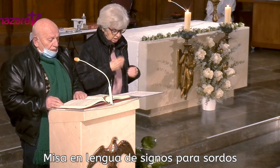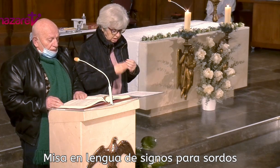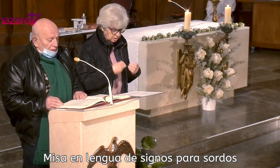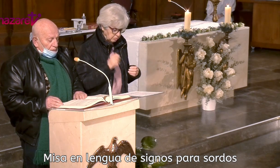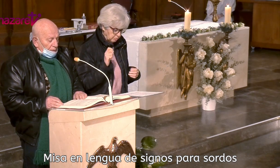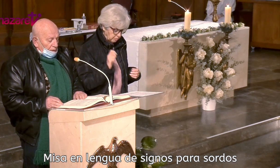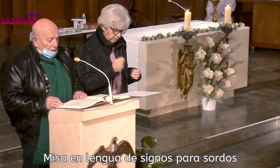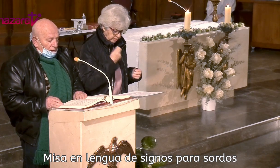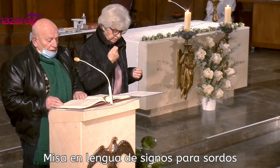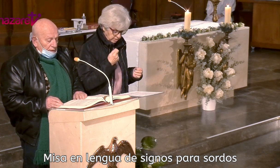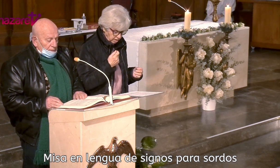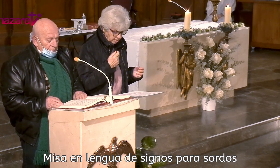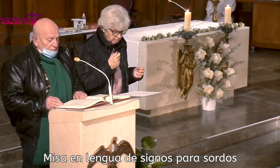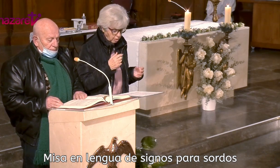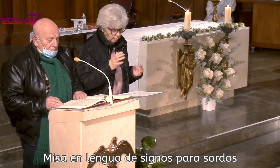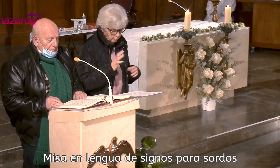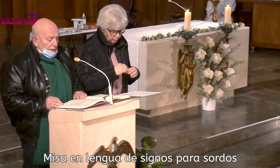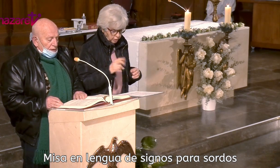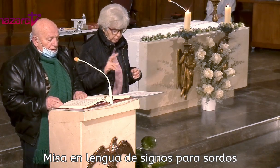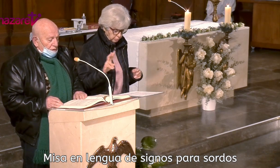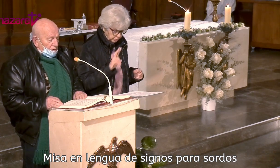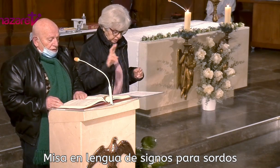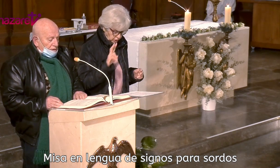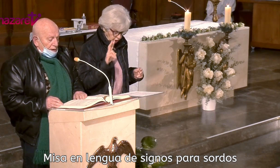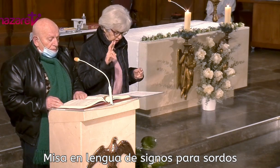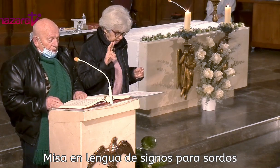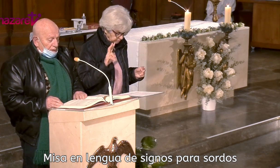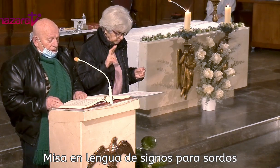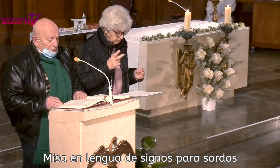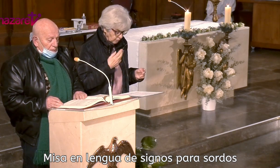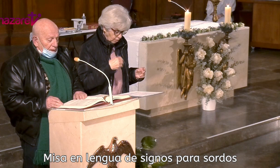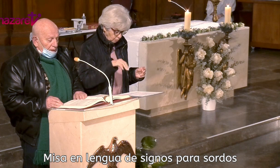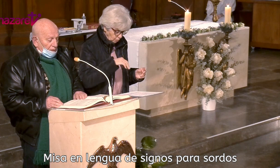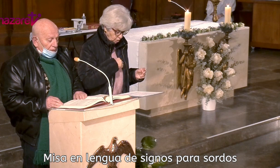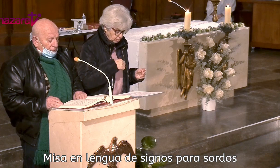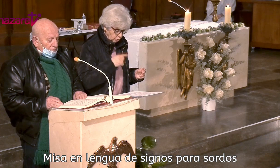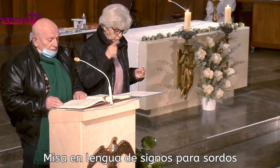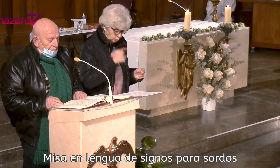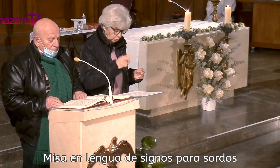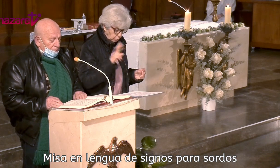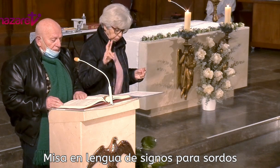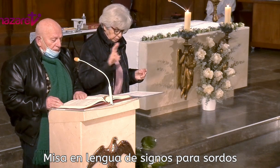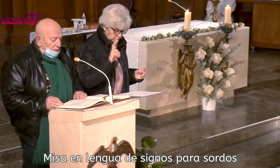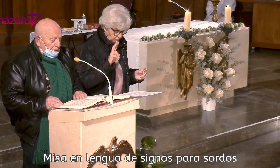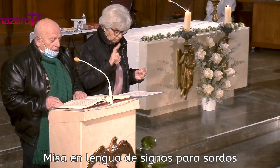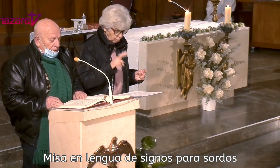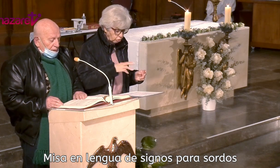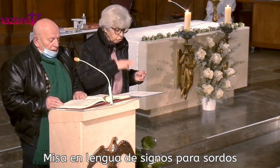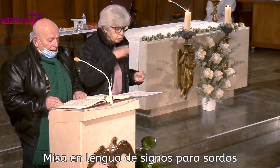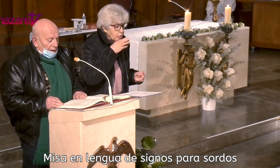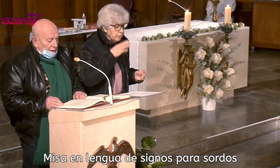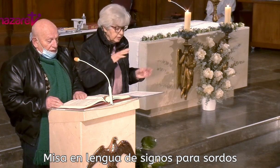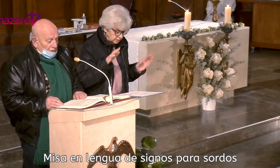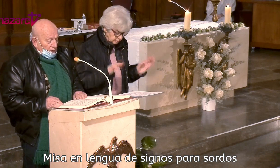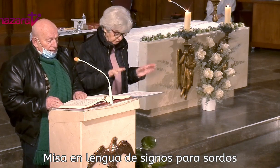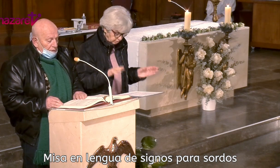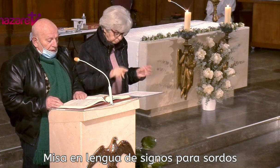tu victoria? ¿Dónde está muerte tu aguijón? El aguijón de la muerte es